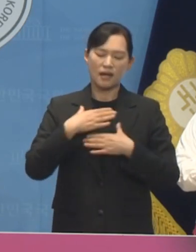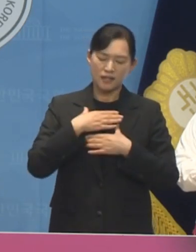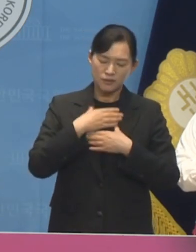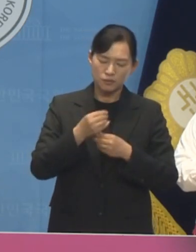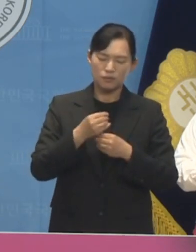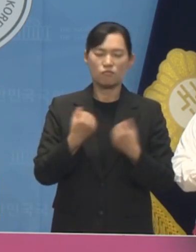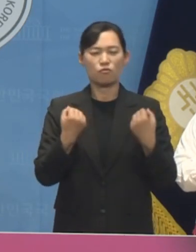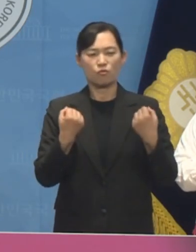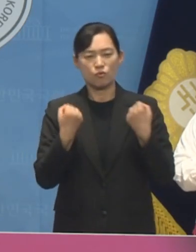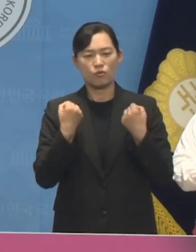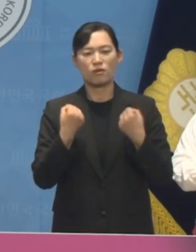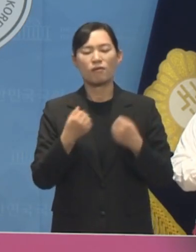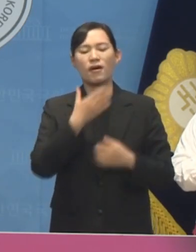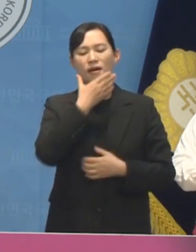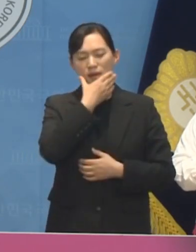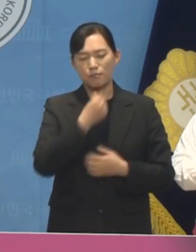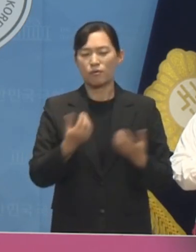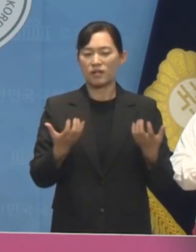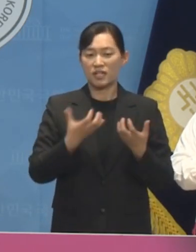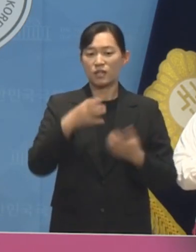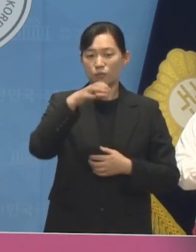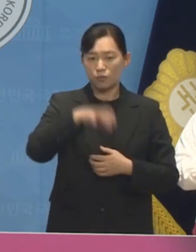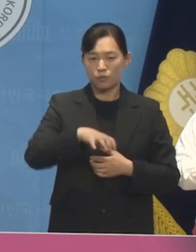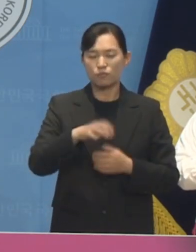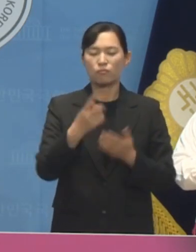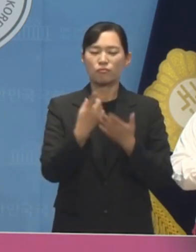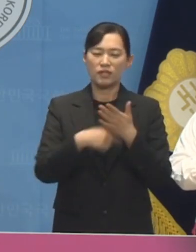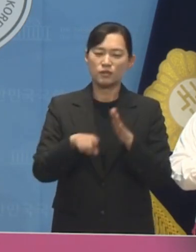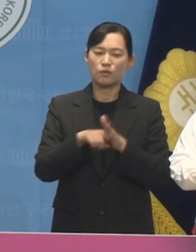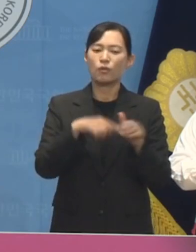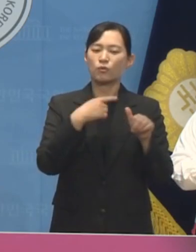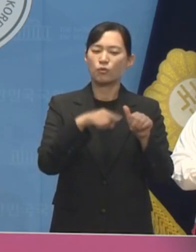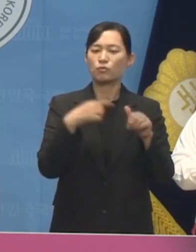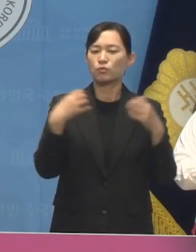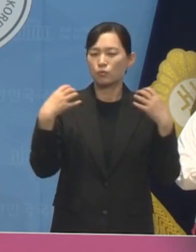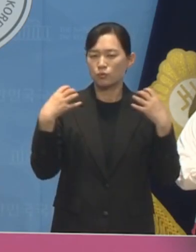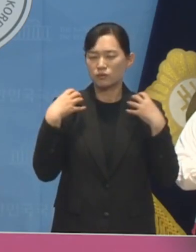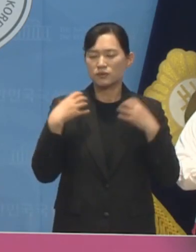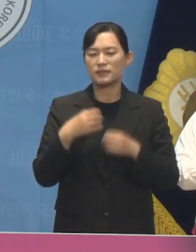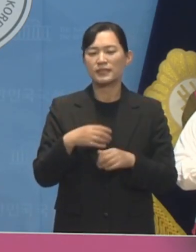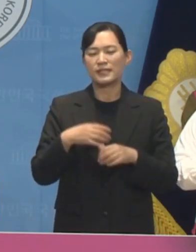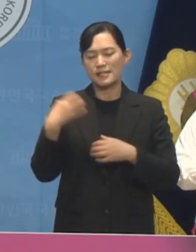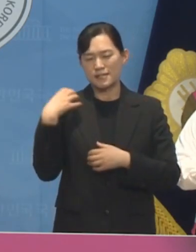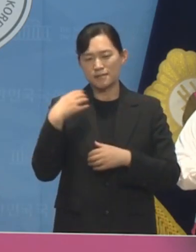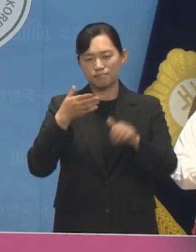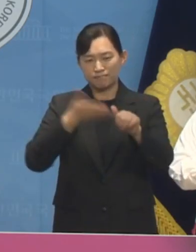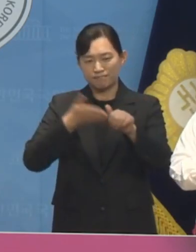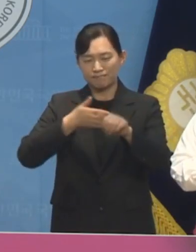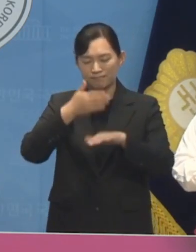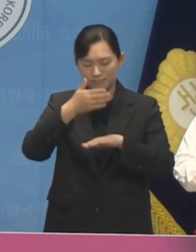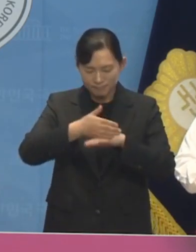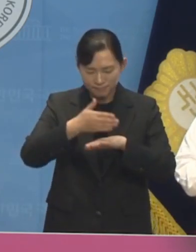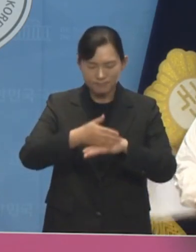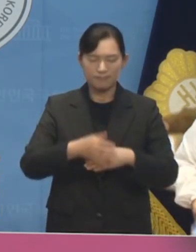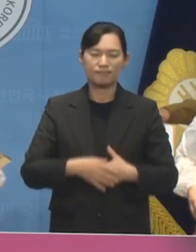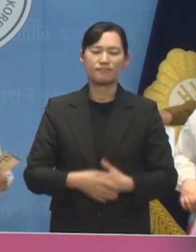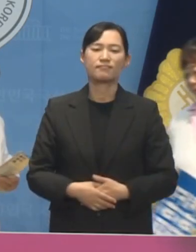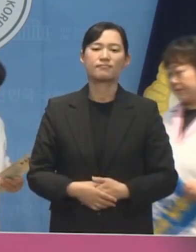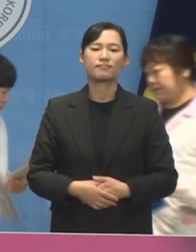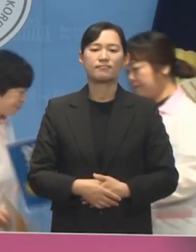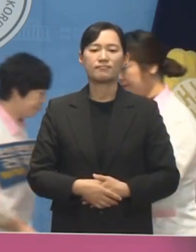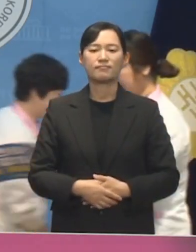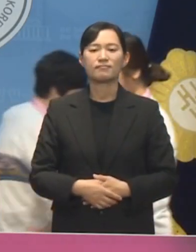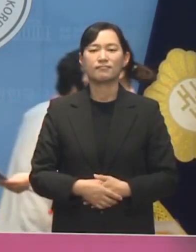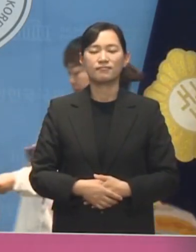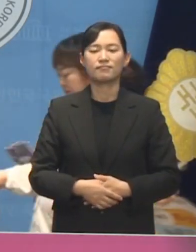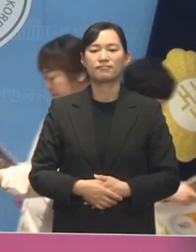안전하고 건강하고 행복한 일터가 되도록 교육당국은 책임져 주십시오. 감사합니다.